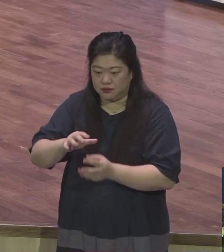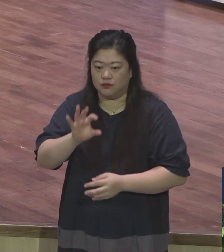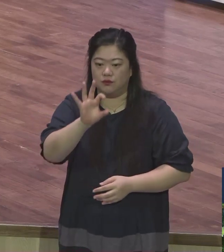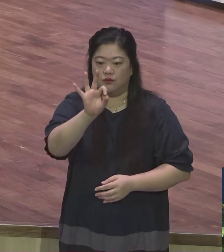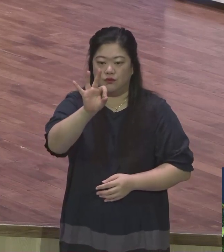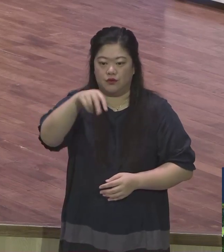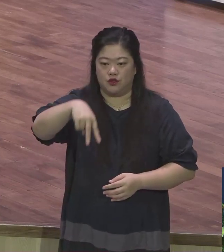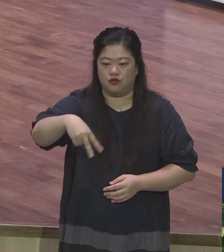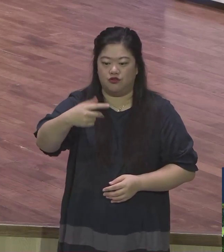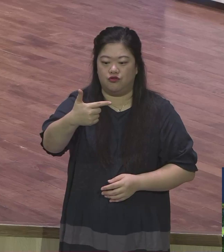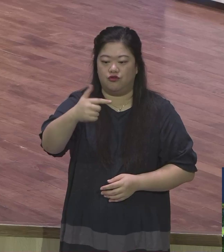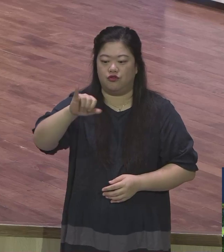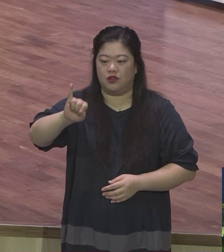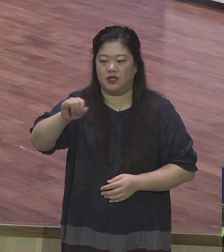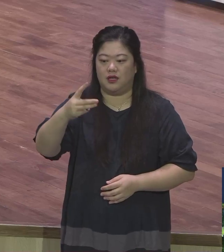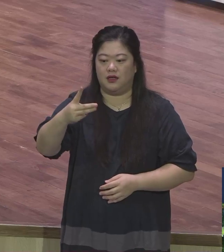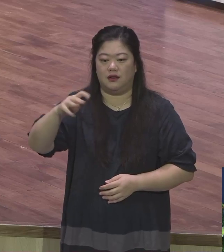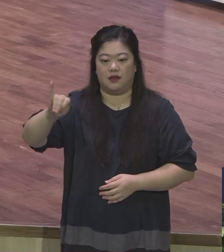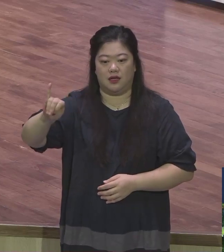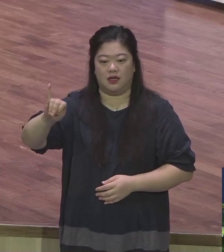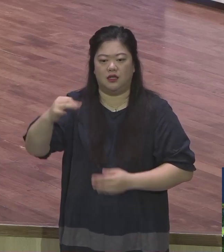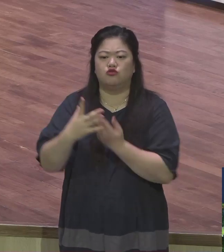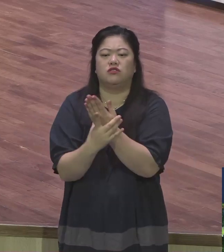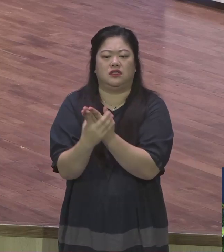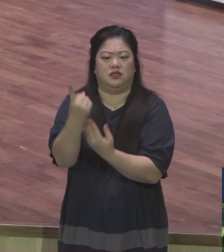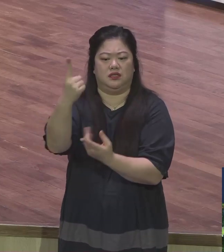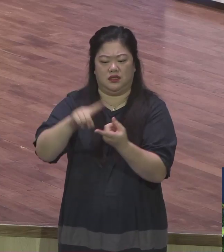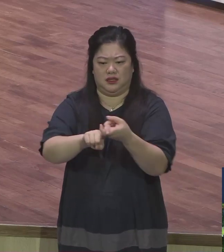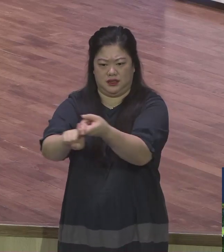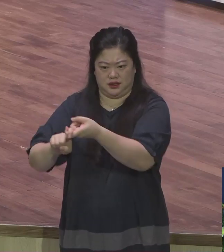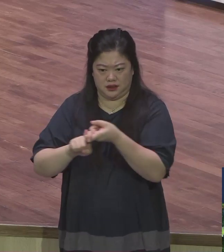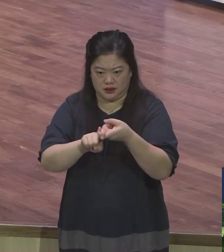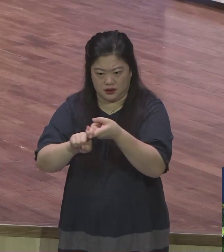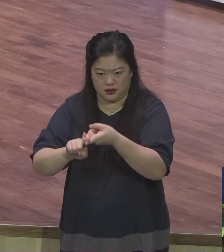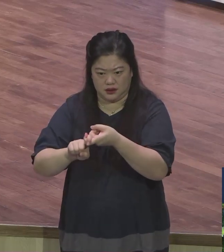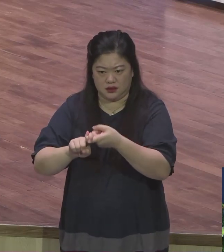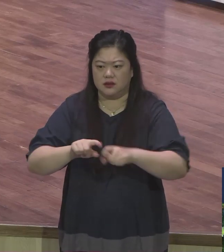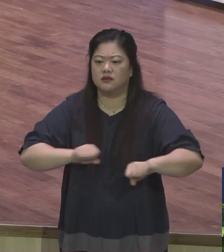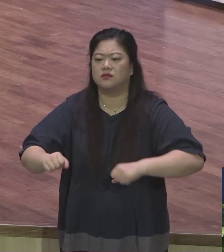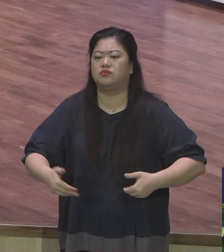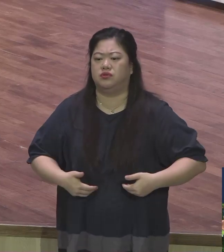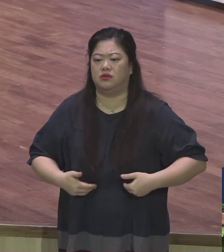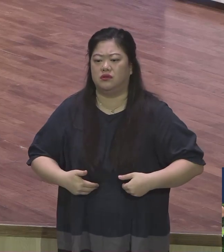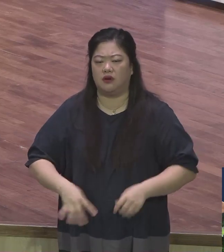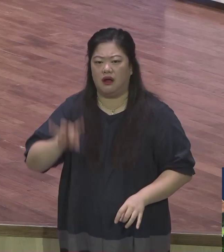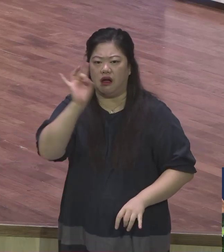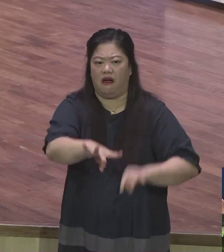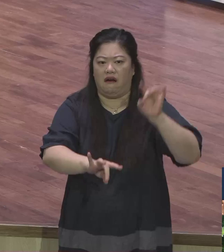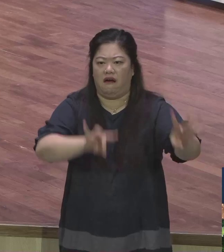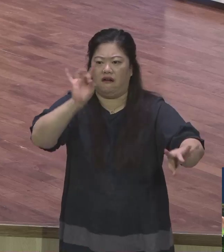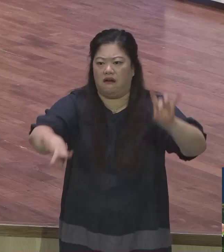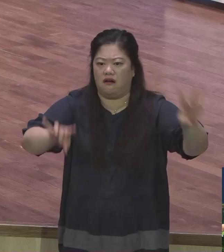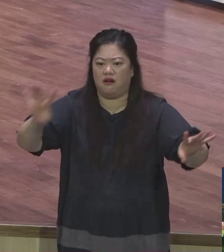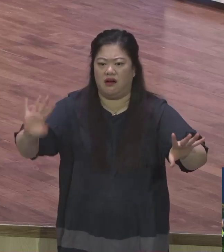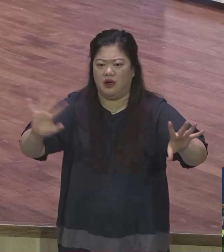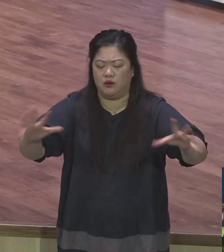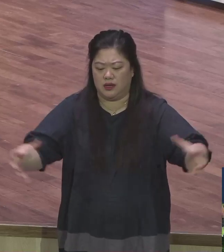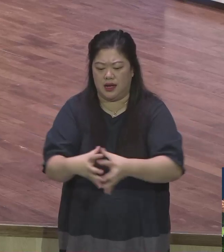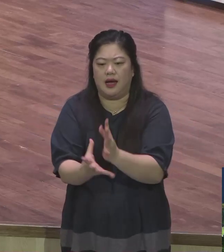하게 될 것입니다. 다 하나가 되었어요. 필리핀 성교사님들 거기 있어요. 지금 거기